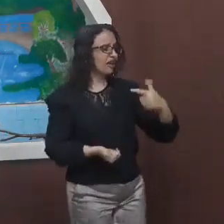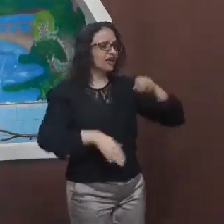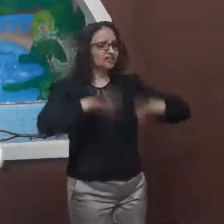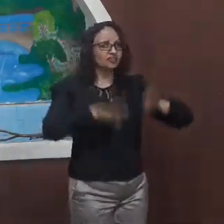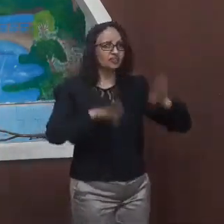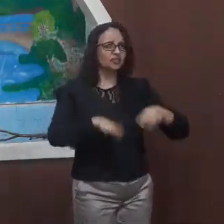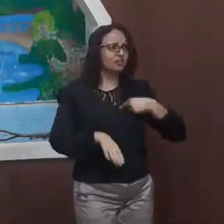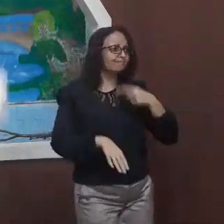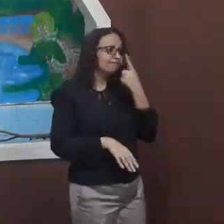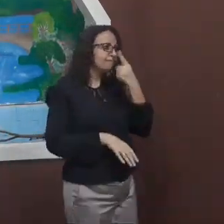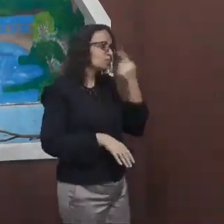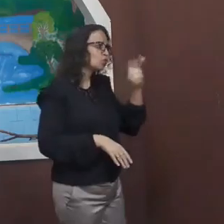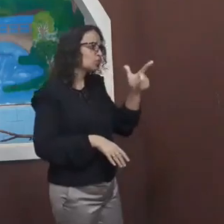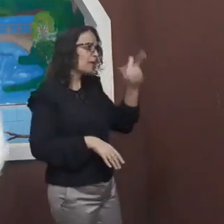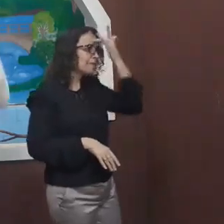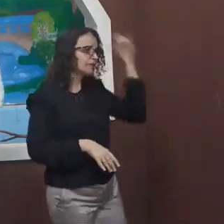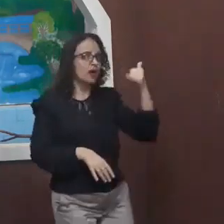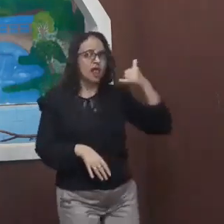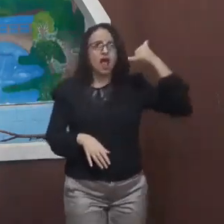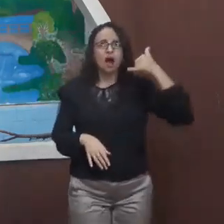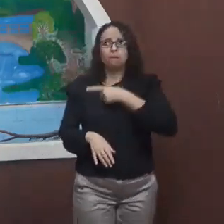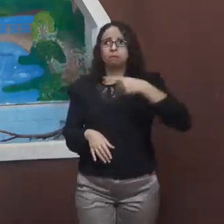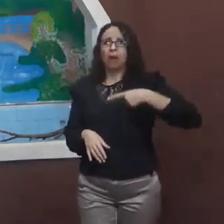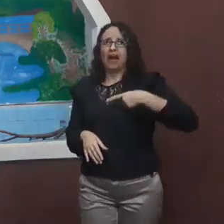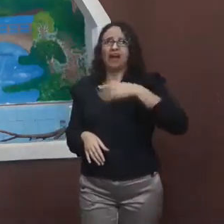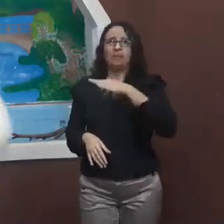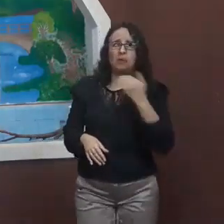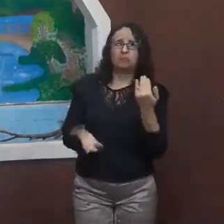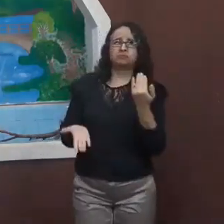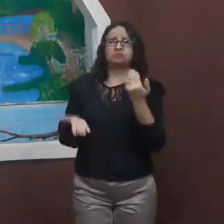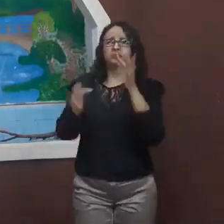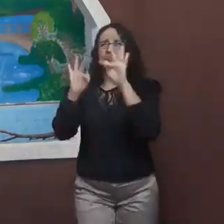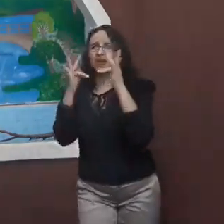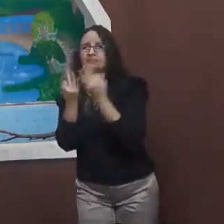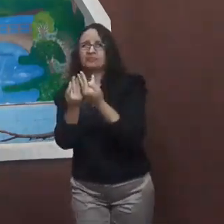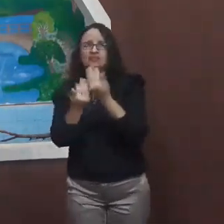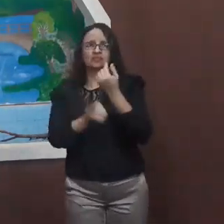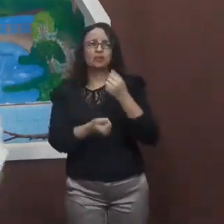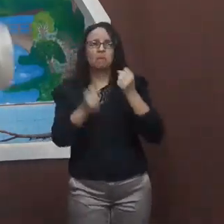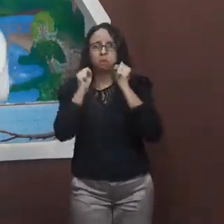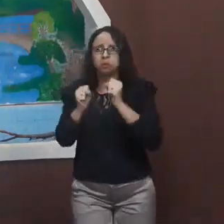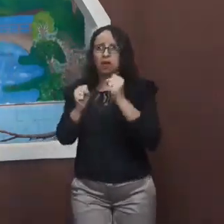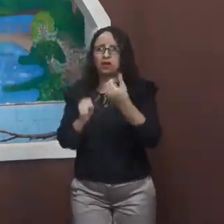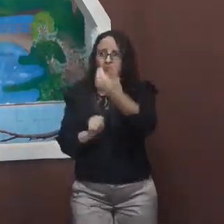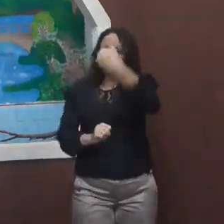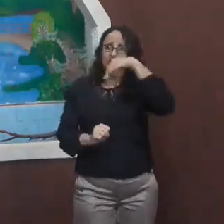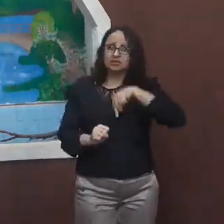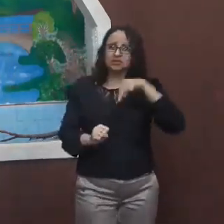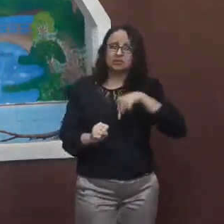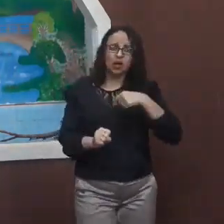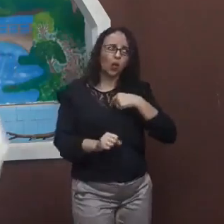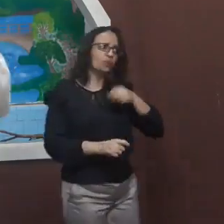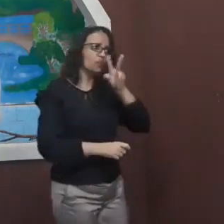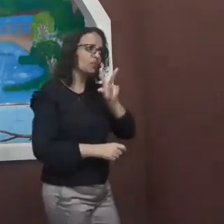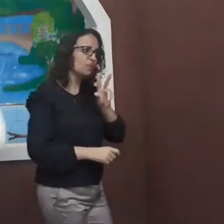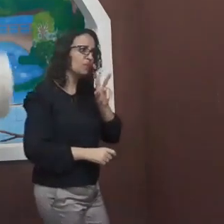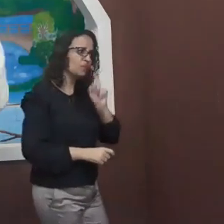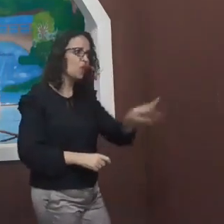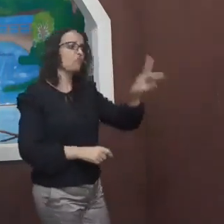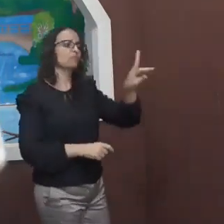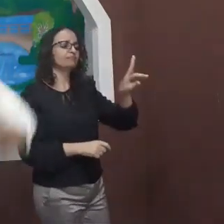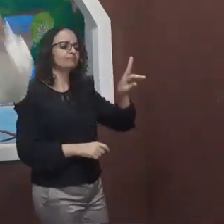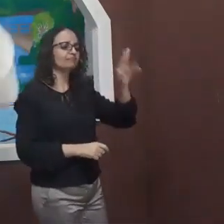tanta afinidade, ligam: pastor, eu perdi fulano de tal, o pastor pode vir aqui dar uma palavra? E eu falo prontamente: essas pessoas